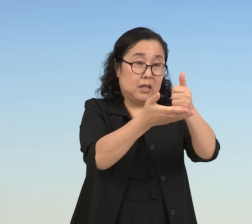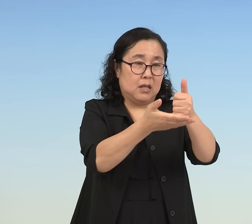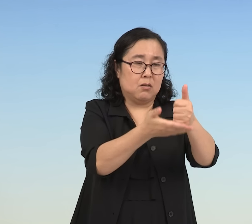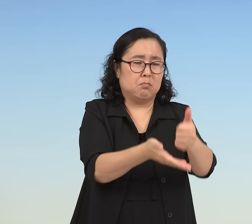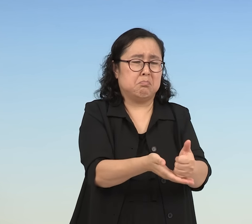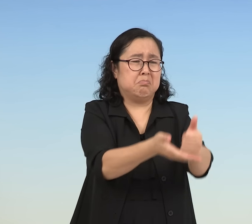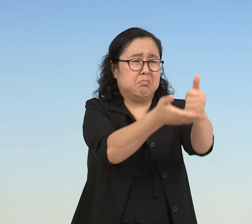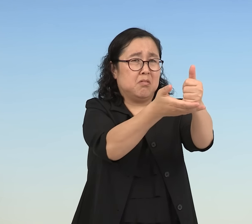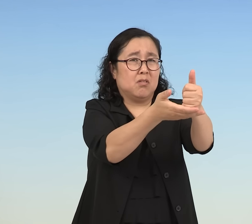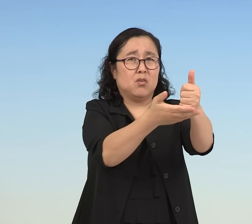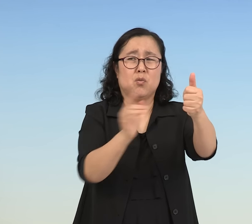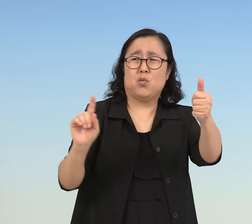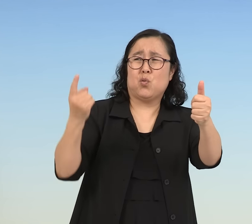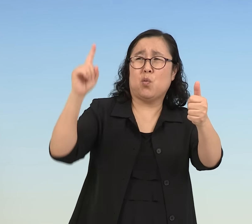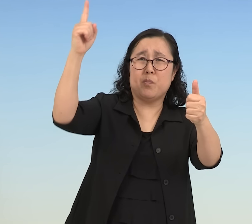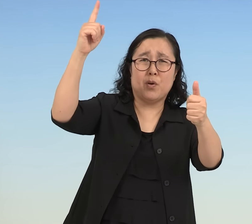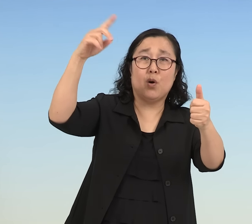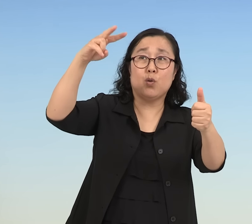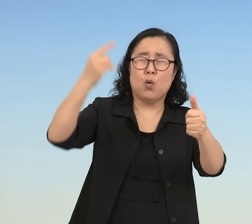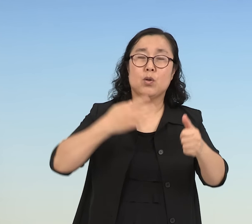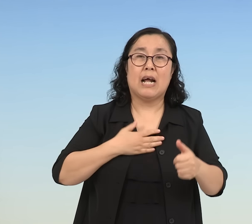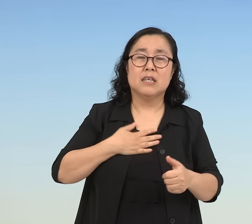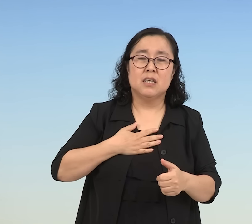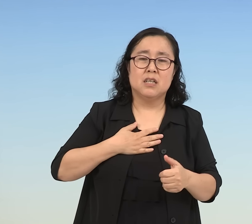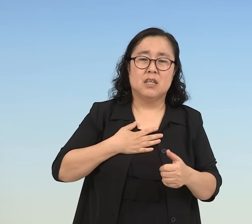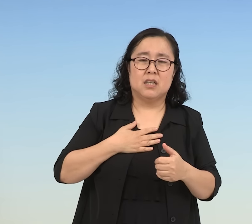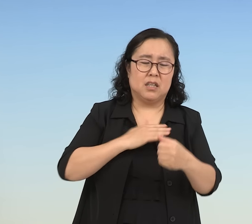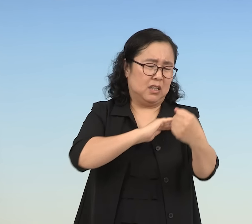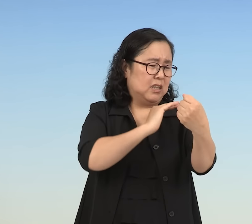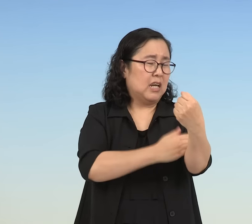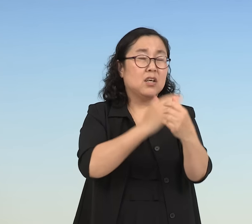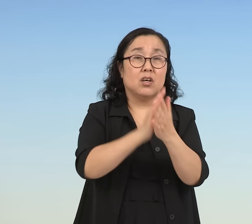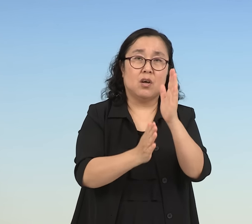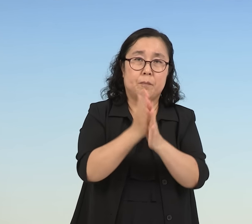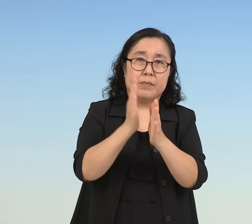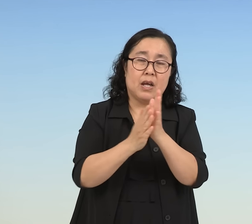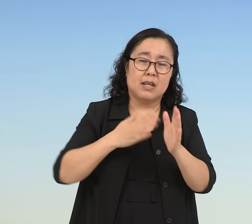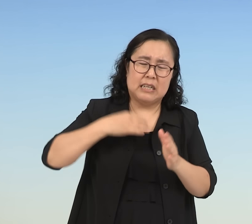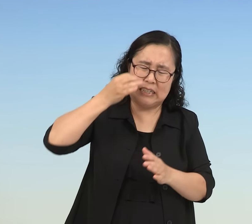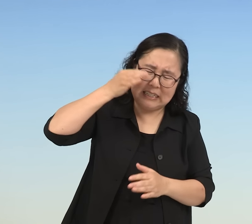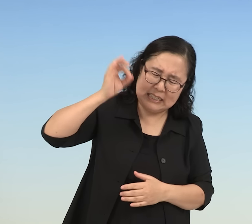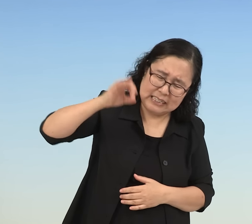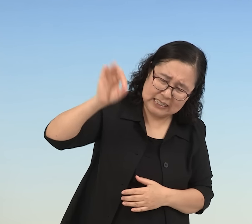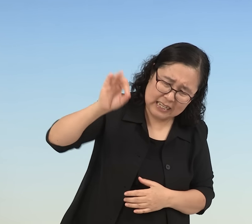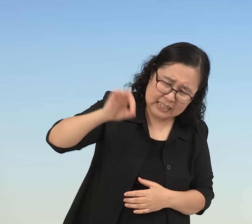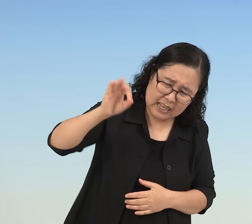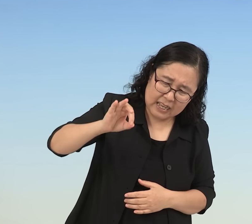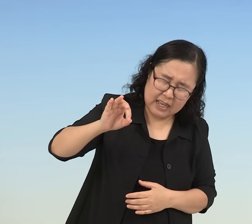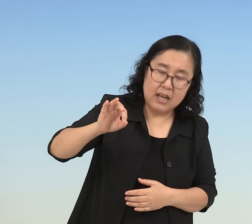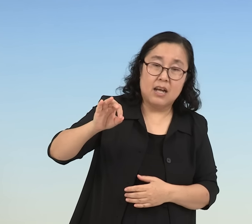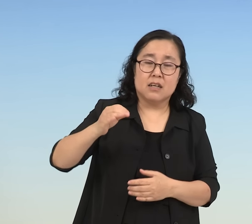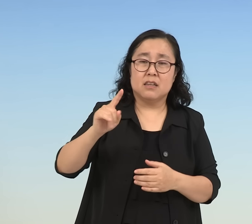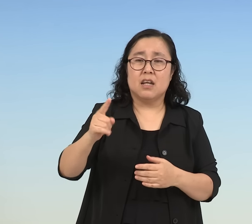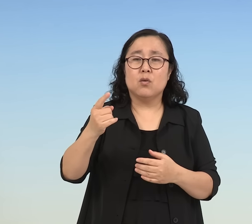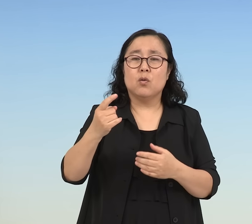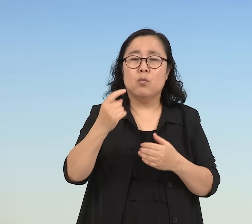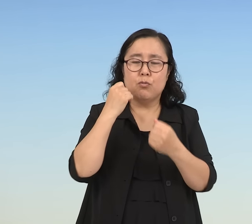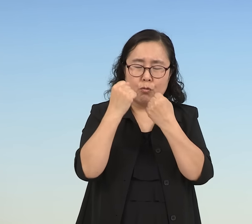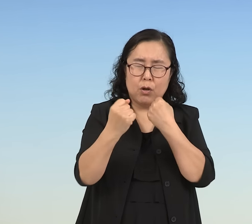관계없이 먼지 같은 나를 자격 없는 나를 팔삭둥이 같은 나에게 주신 그 은혜에 대한 감격.